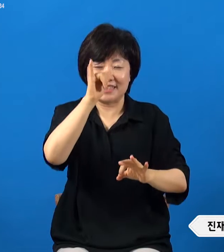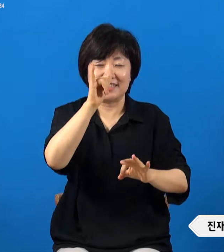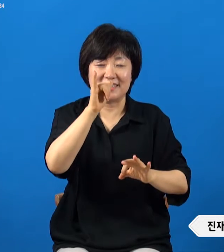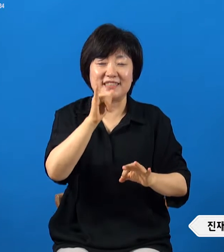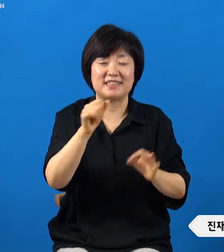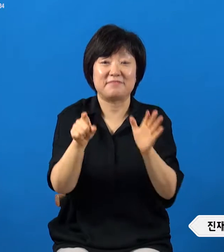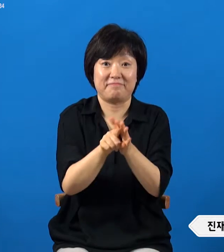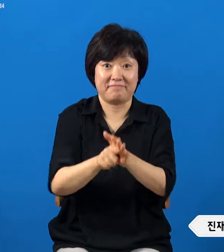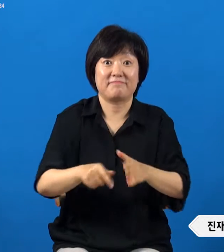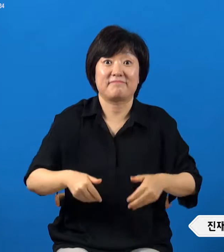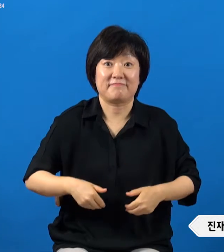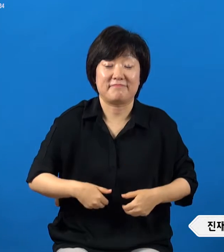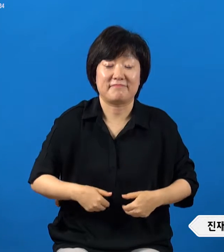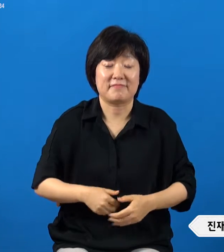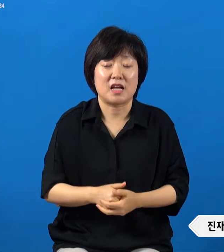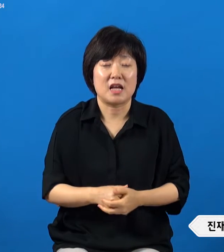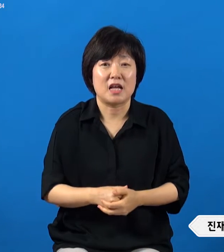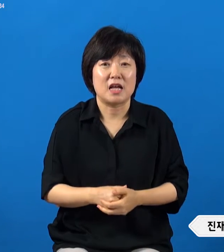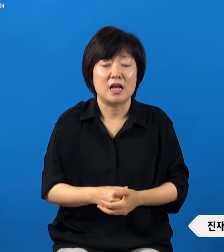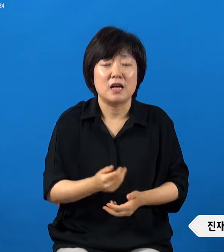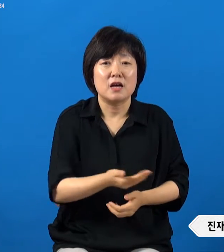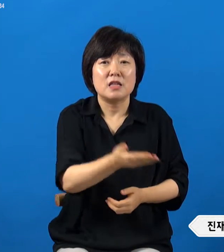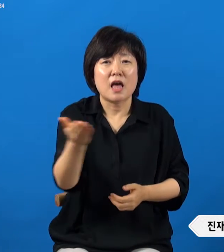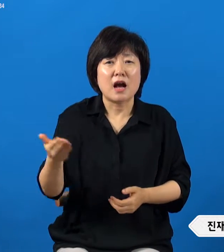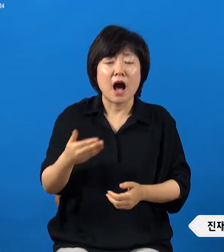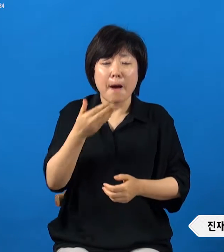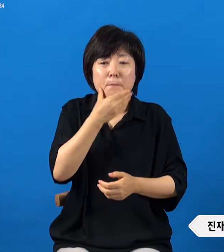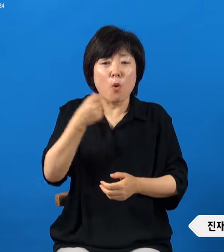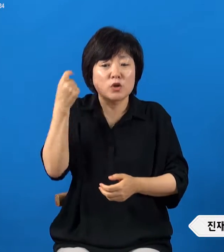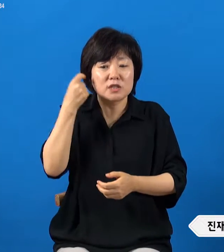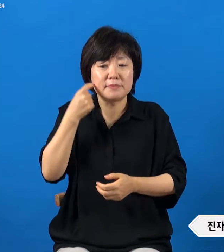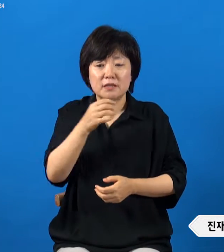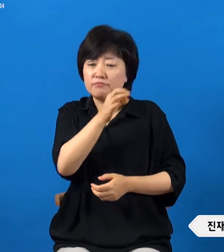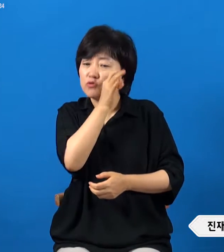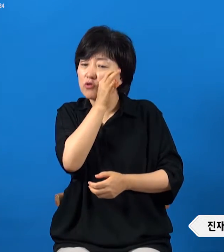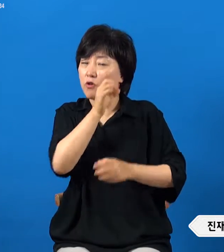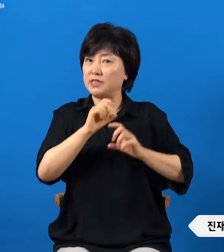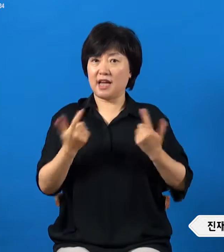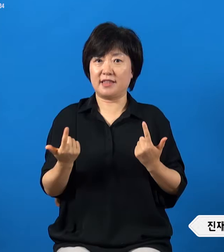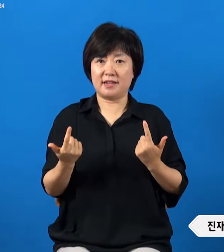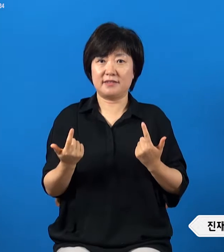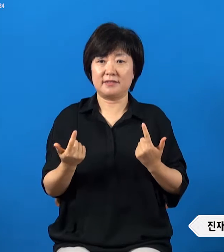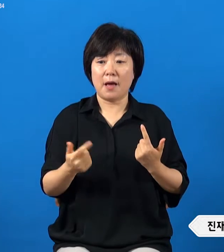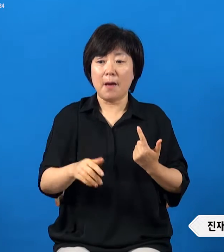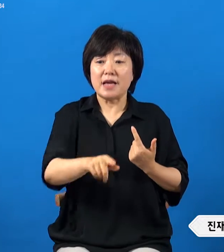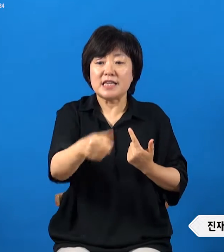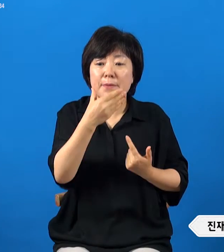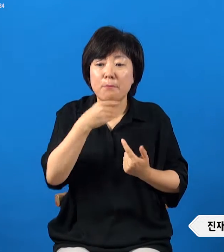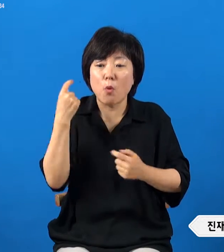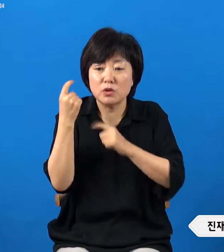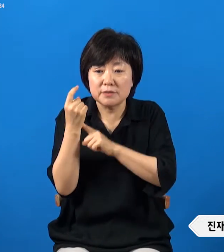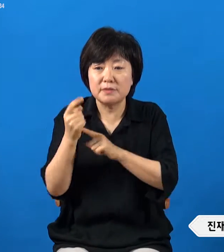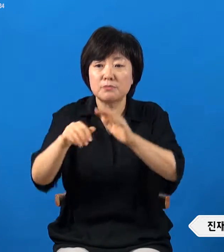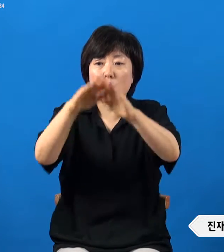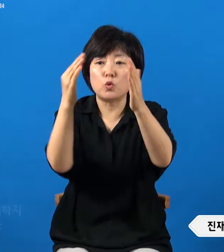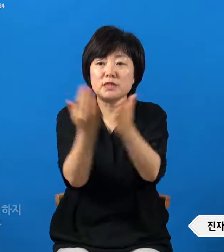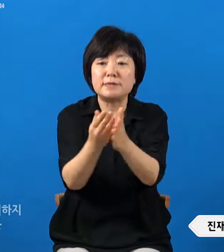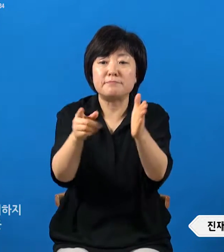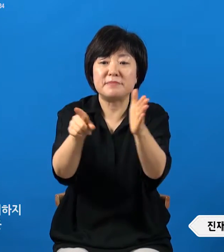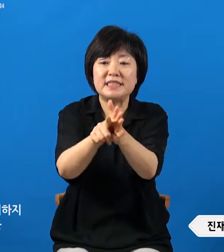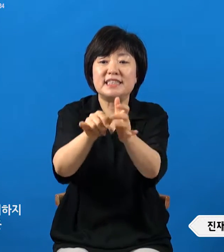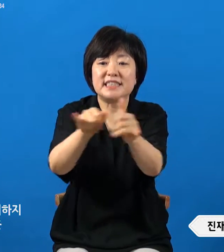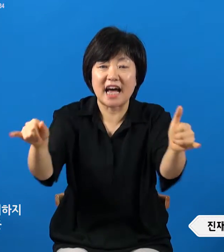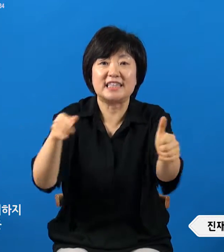1장 16절은 우리에게 말씀합니다. 내가 복음을 부끄러워하지 아니하노니 이 복음은 모든 믿는 자에게 구원을